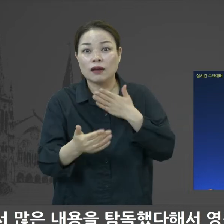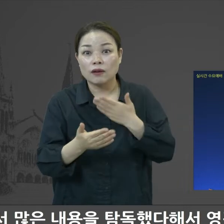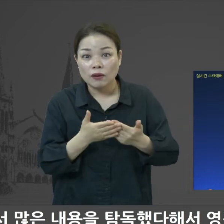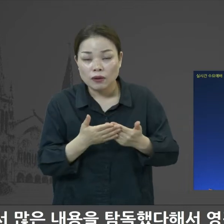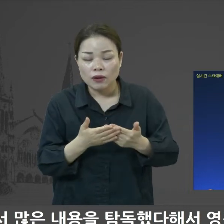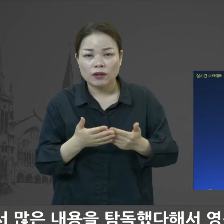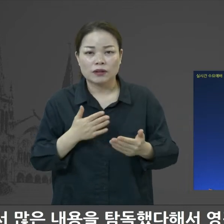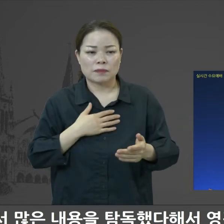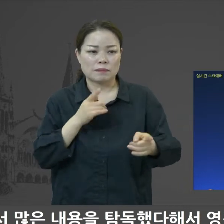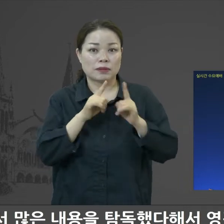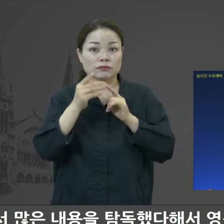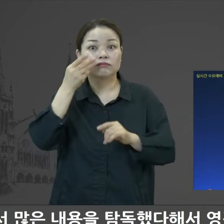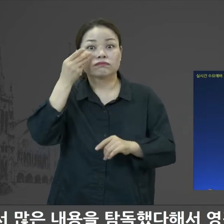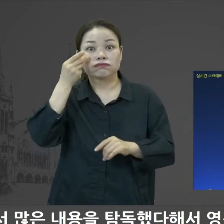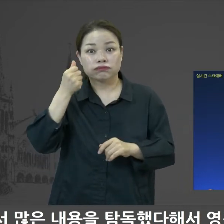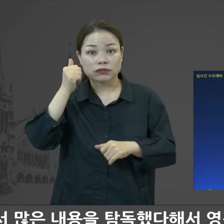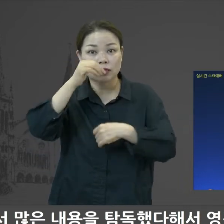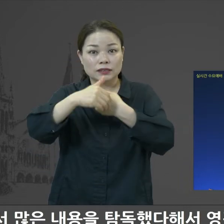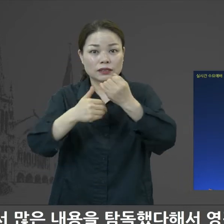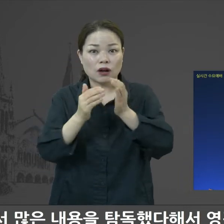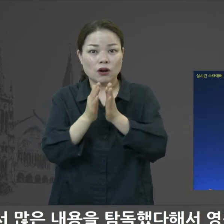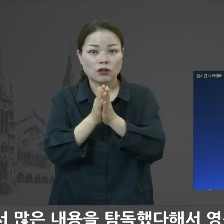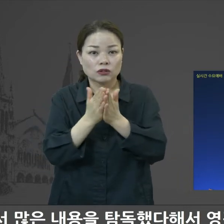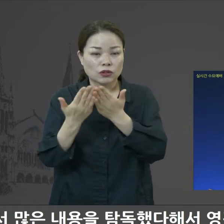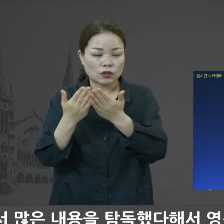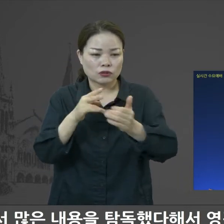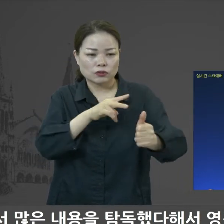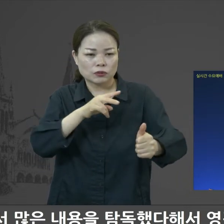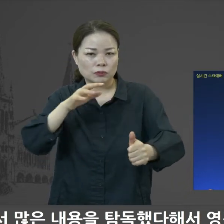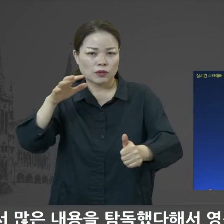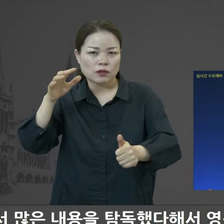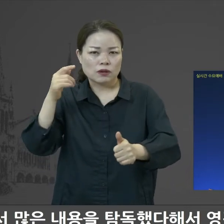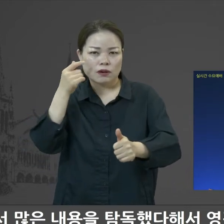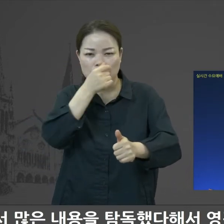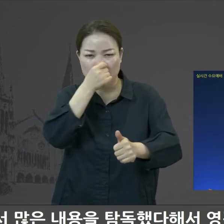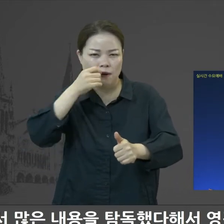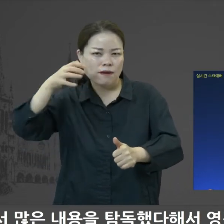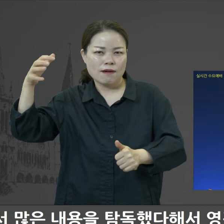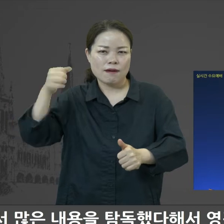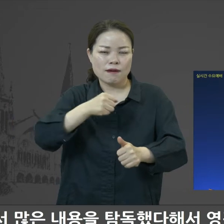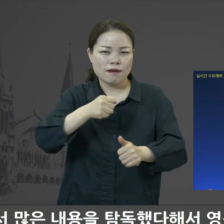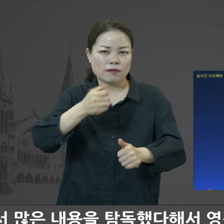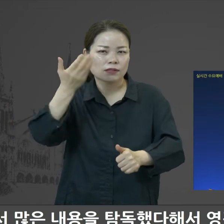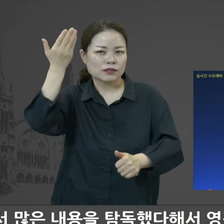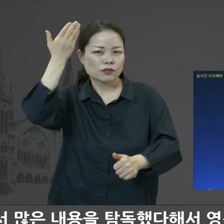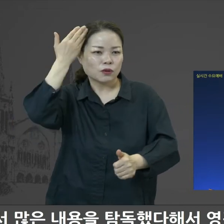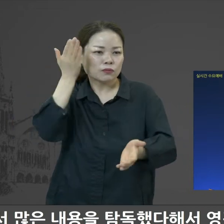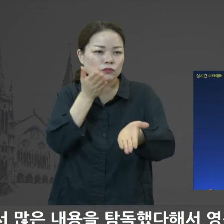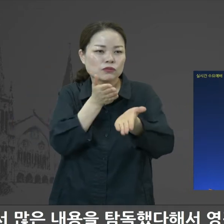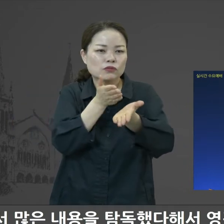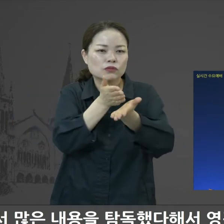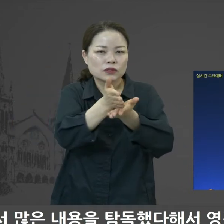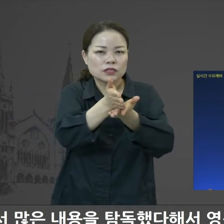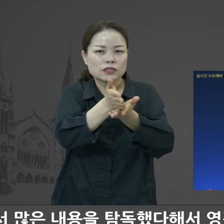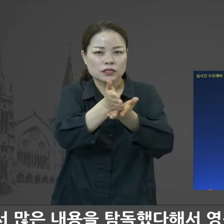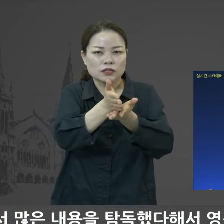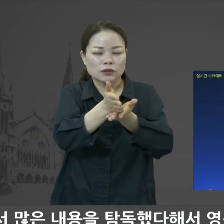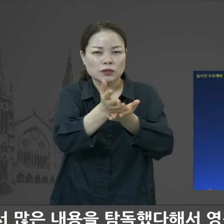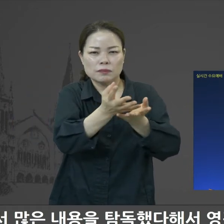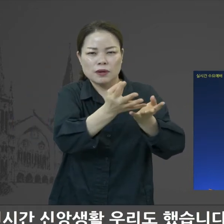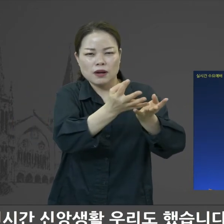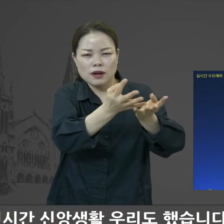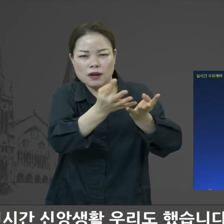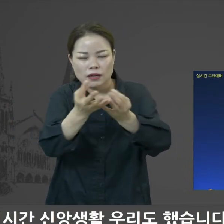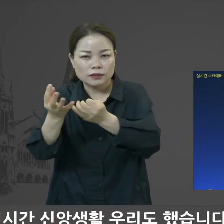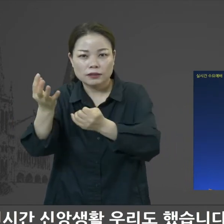말씀이 굉장히 익숙합니다. 성경 정보에 능통하고요. 거의 전문가적 지식 수준까지 우리는 많은 데이터들을